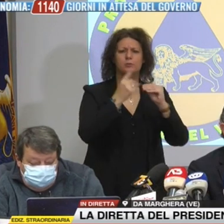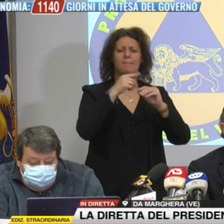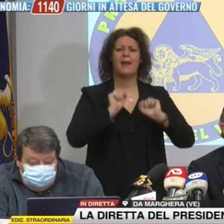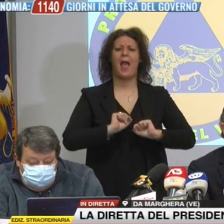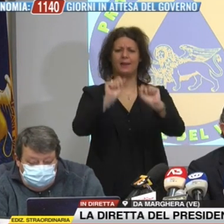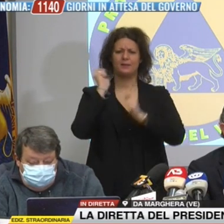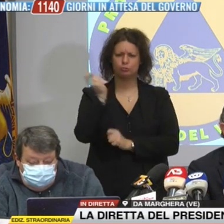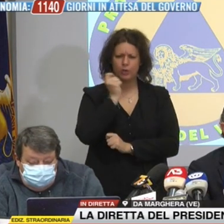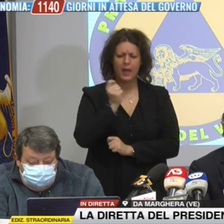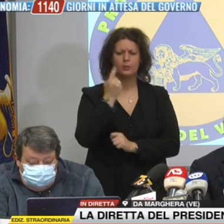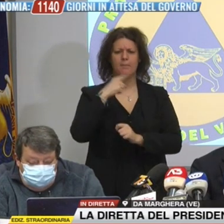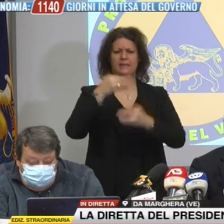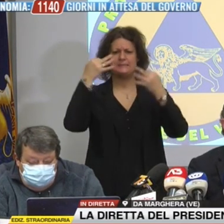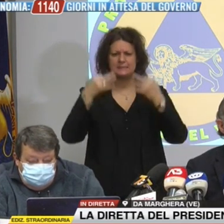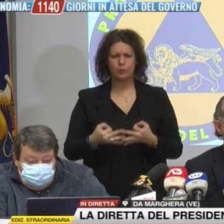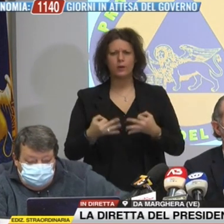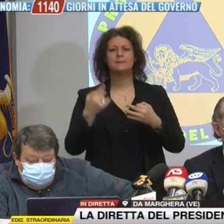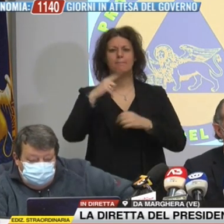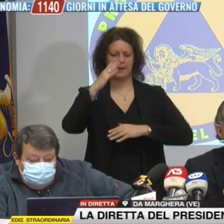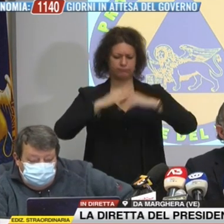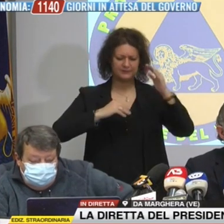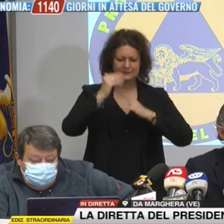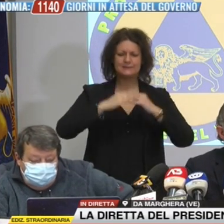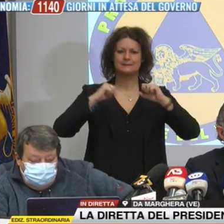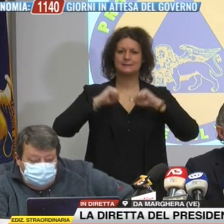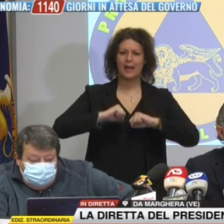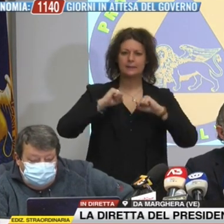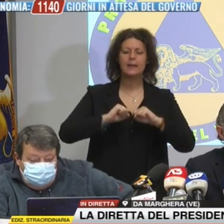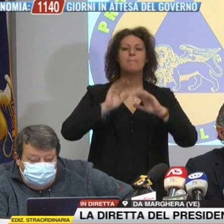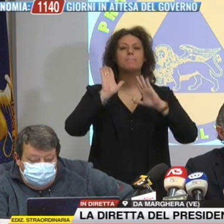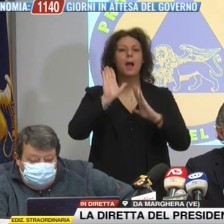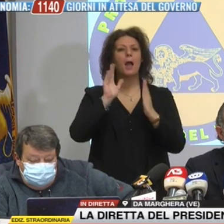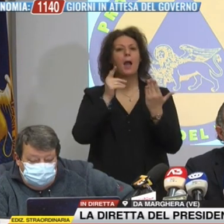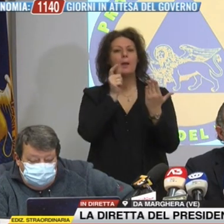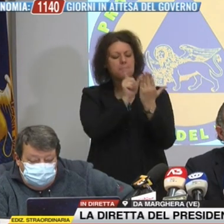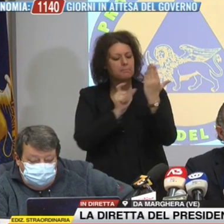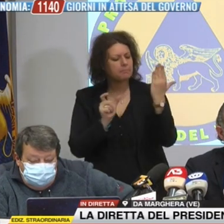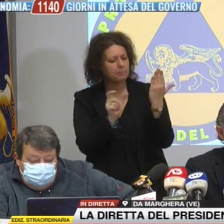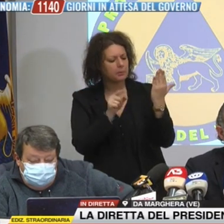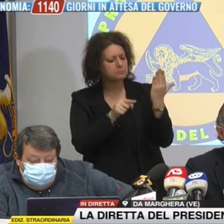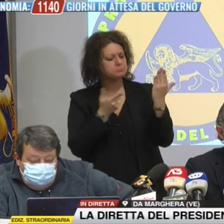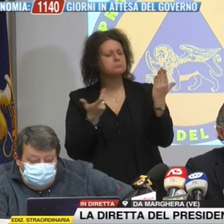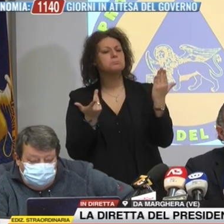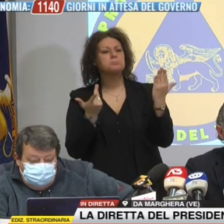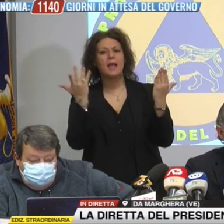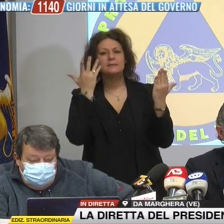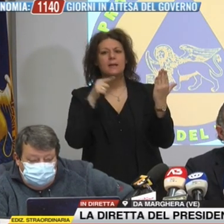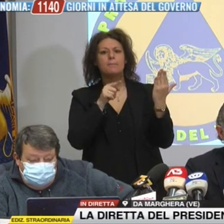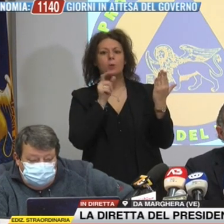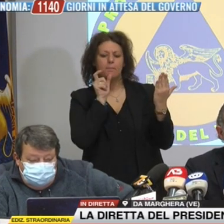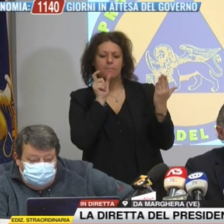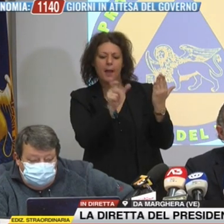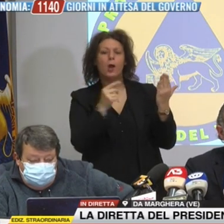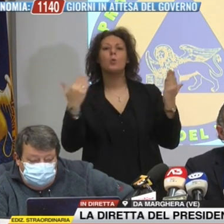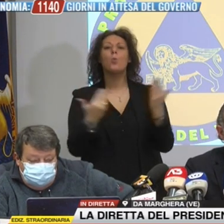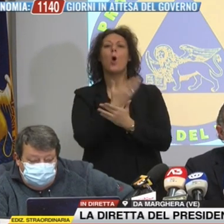sicurezza e quant'altro, all'edilizia sanitaria, però non c'è, come dire, una voce come magari noi vorremmo da padovani, nuovo